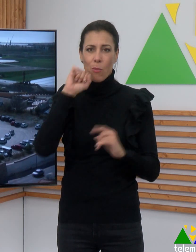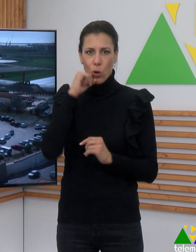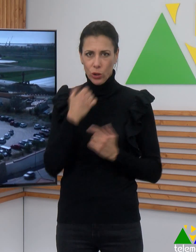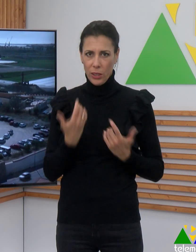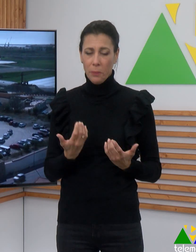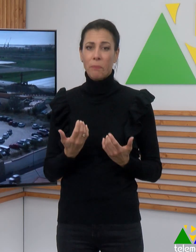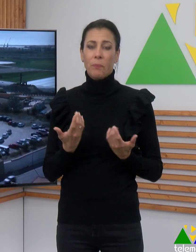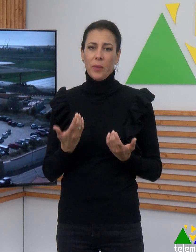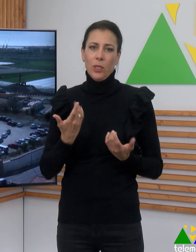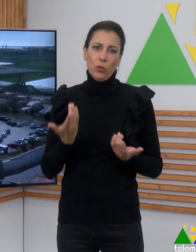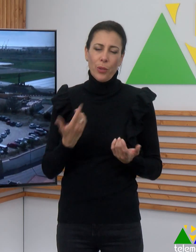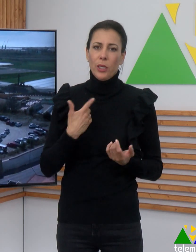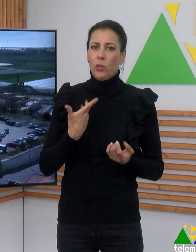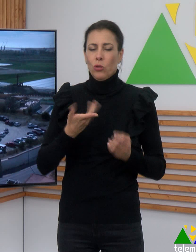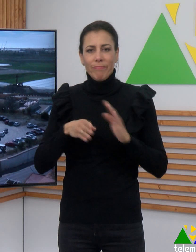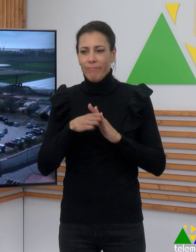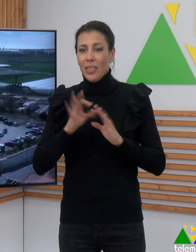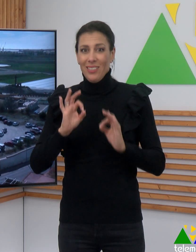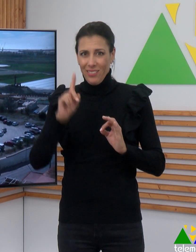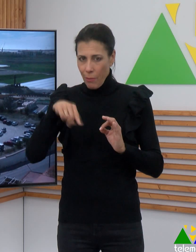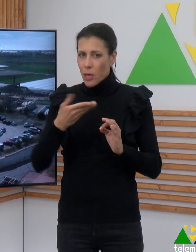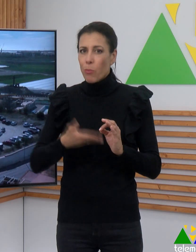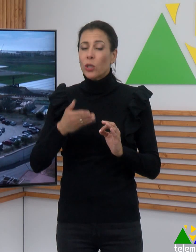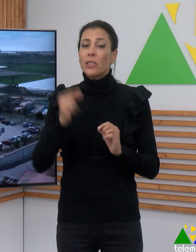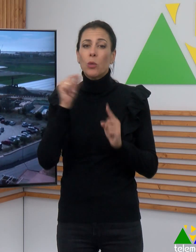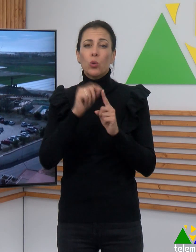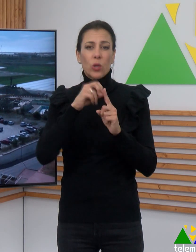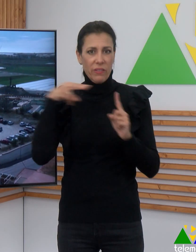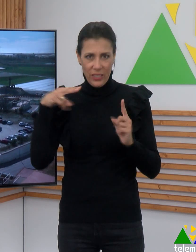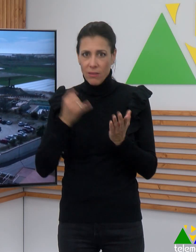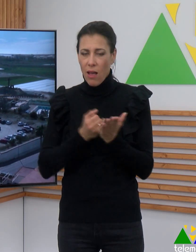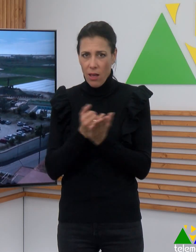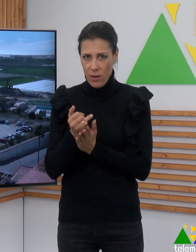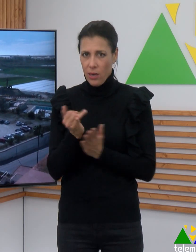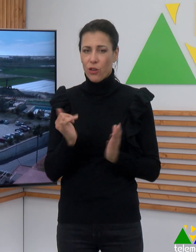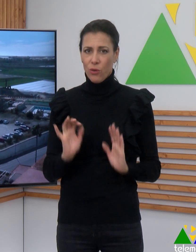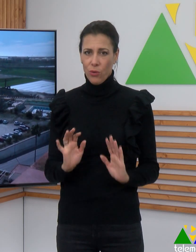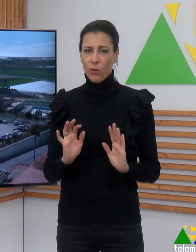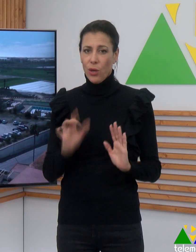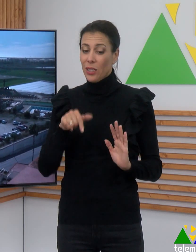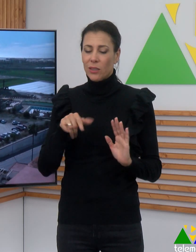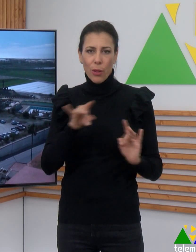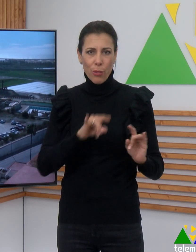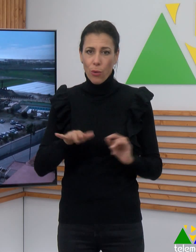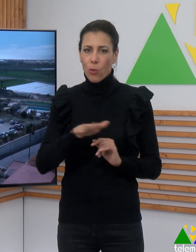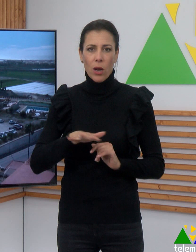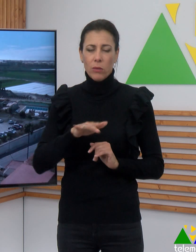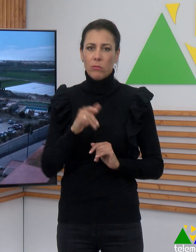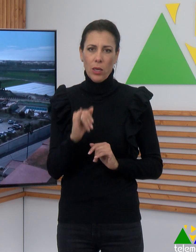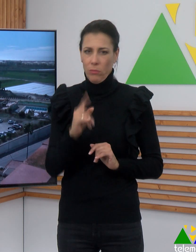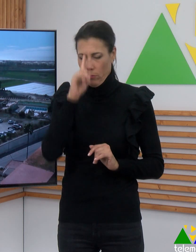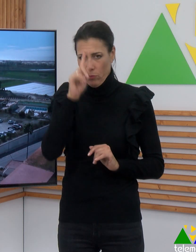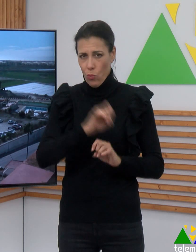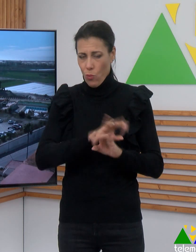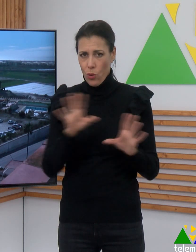tuvo pues una grandísima importancia desde el punto de vista agrario, ¿no? Es decir, que tuvimos... en esta zona tuvimos, pues